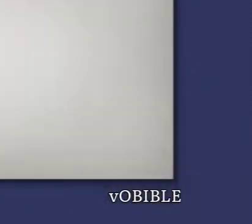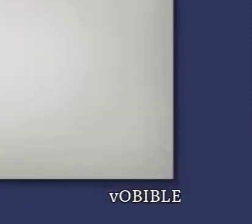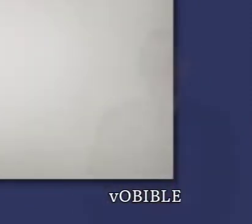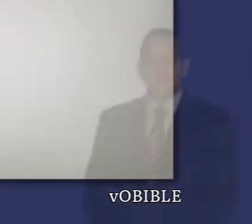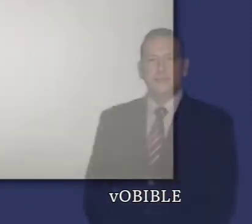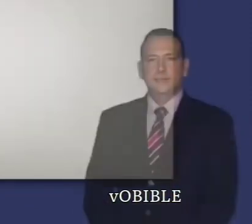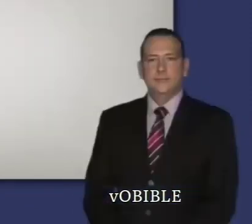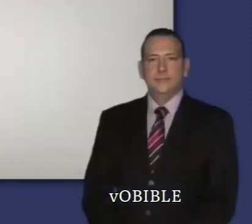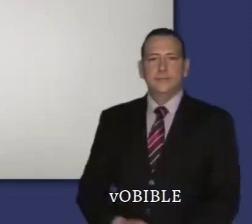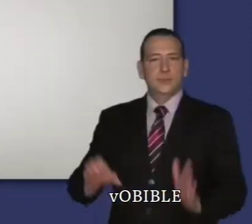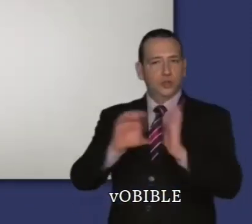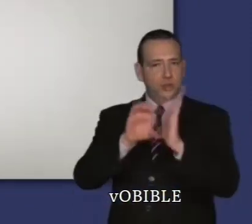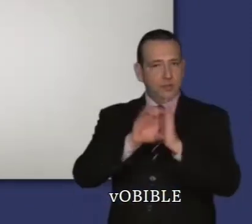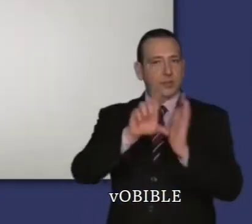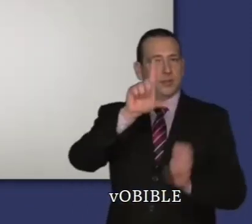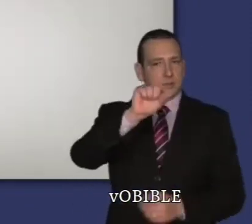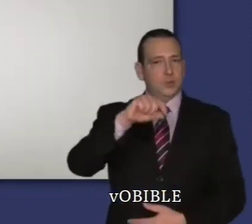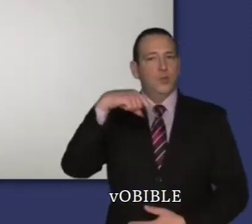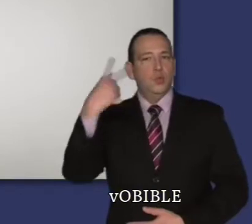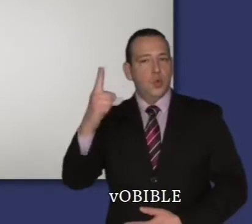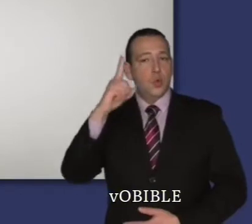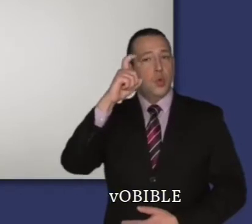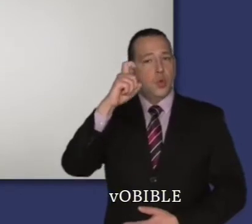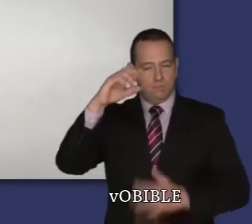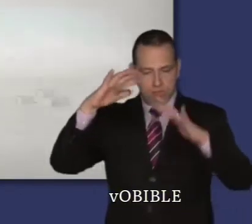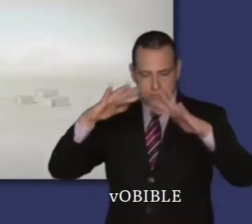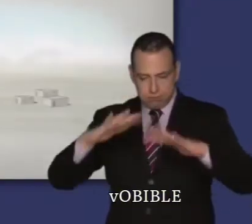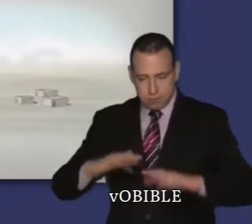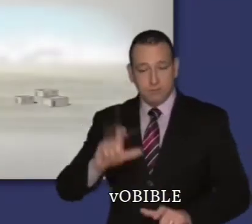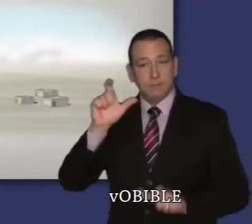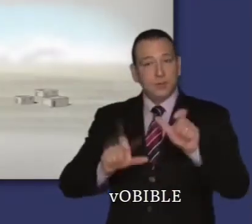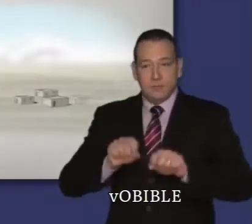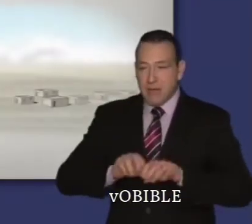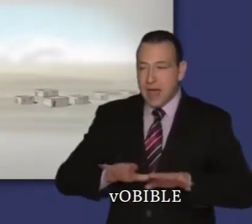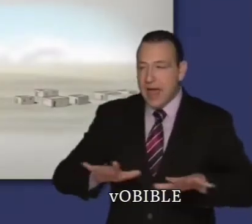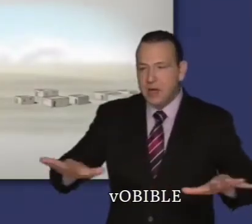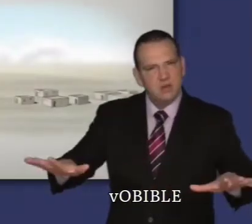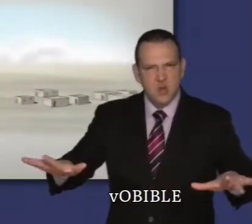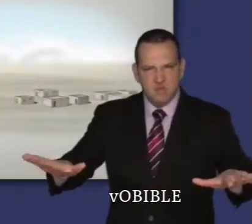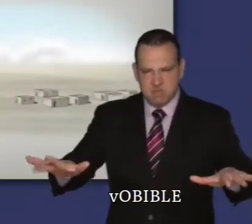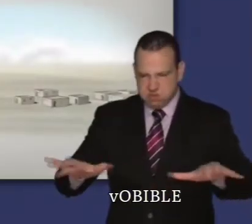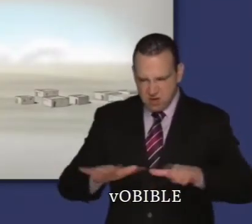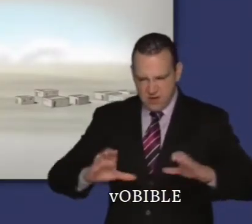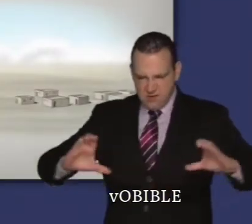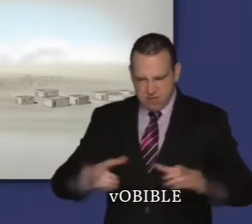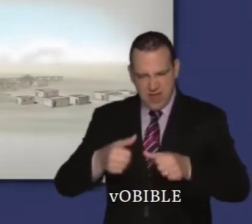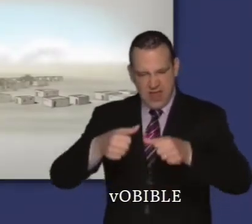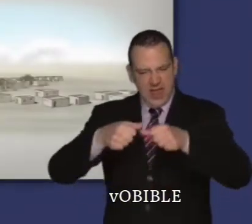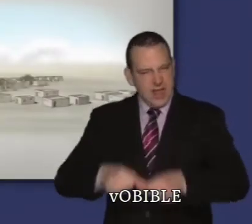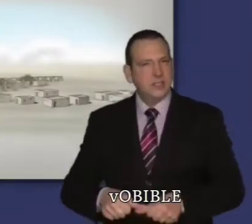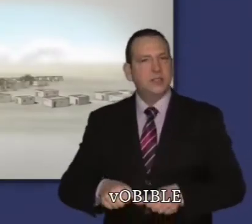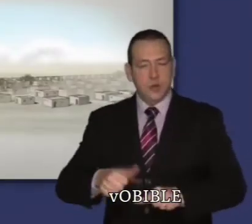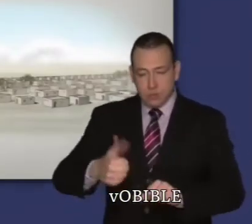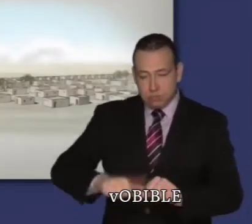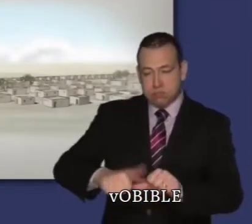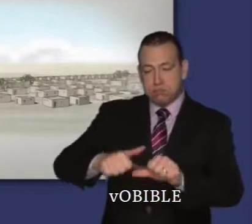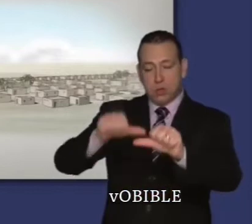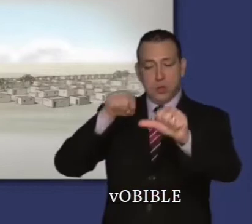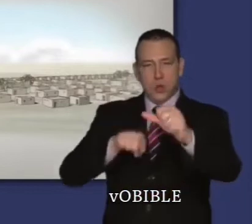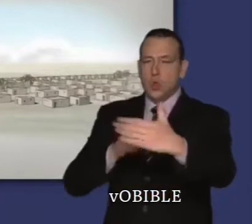Dans les chapitres 10 et 11, nous apprenons qu'après le déluge, les humains se mettent à construire une ville et une grande